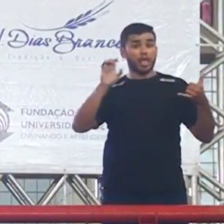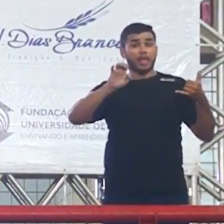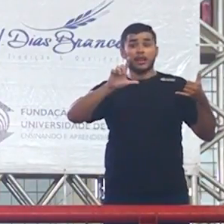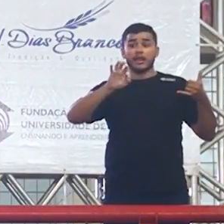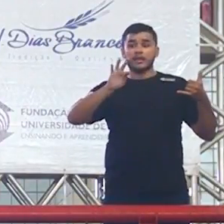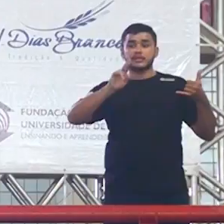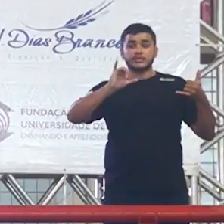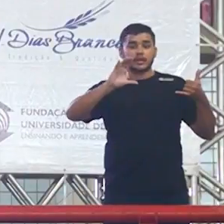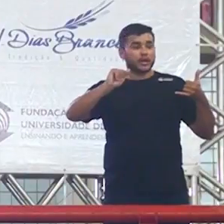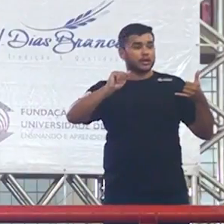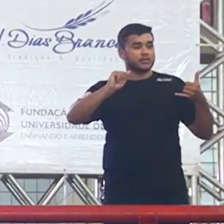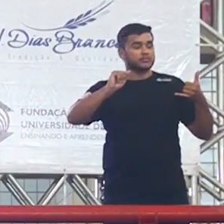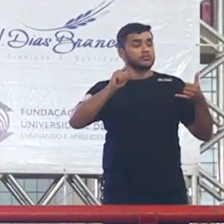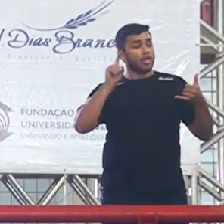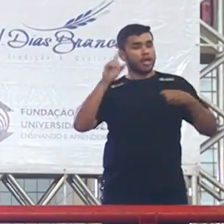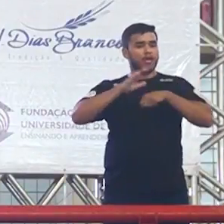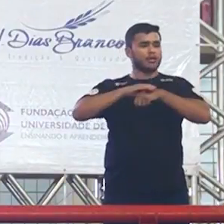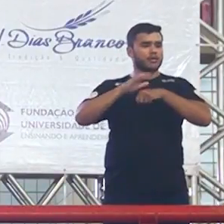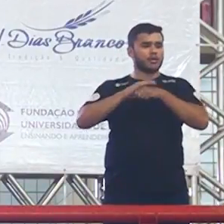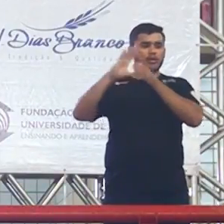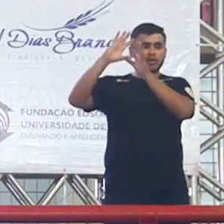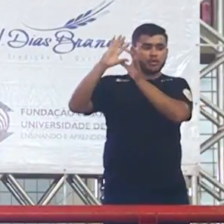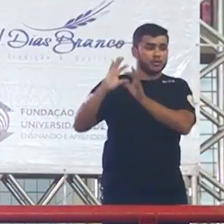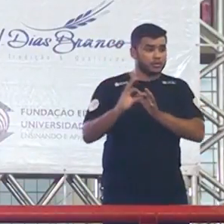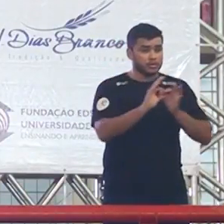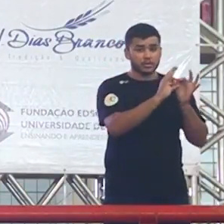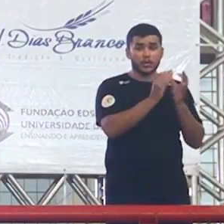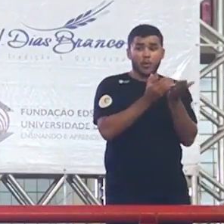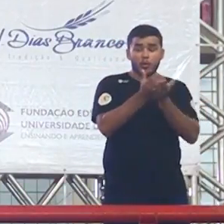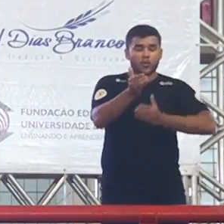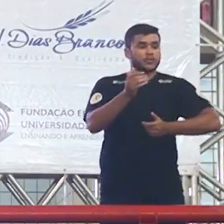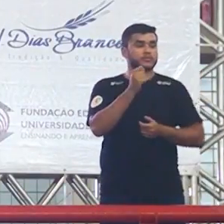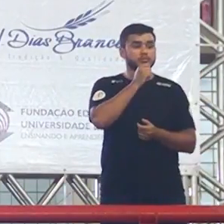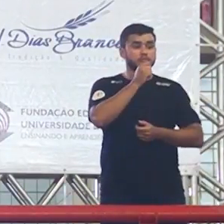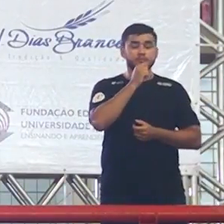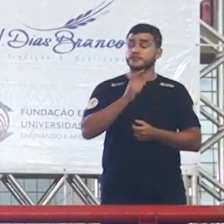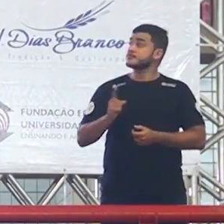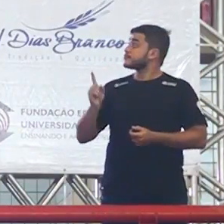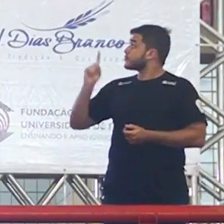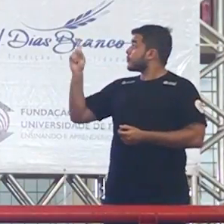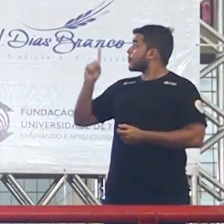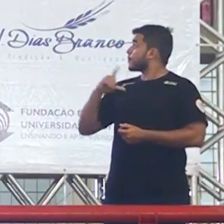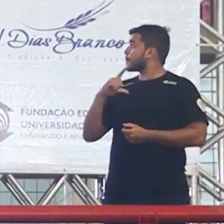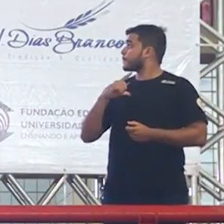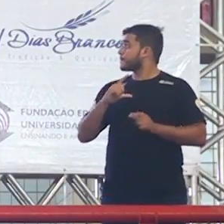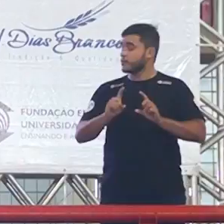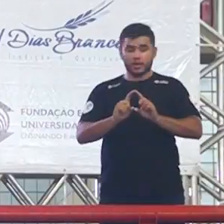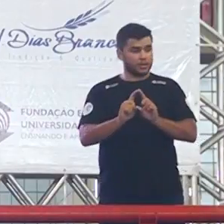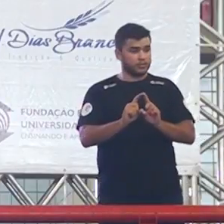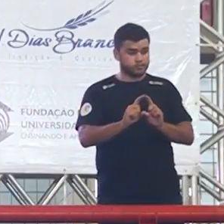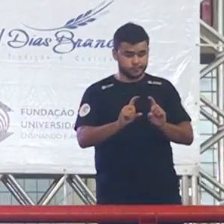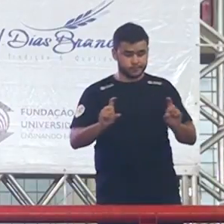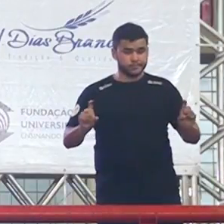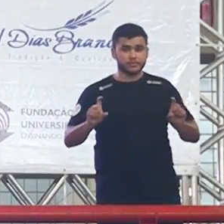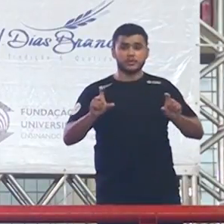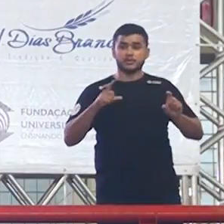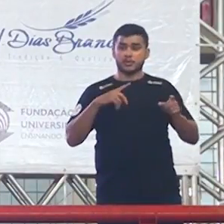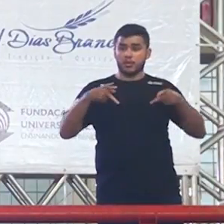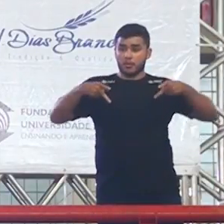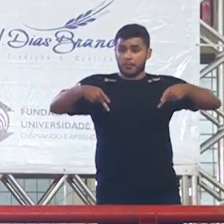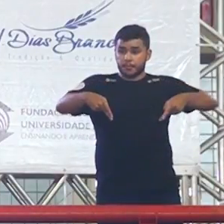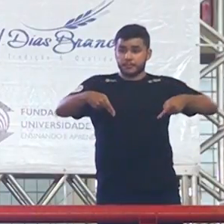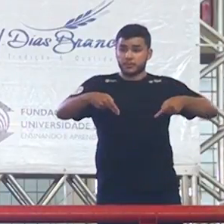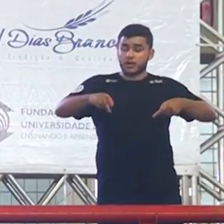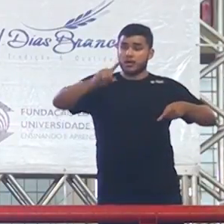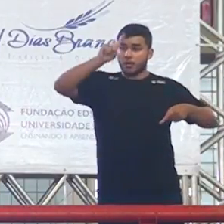A corrente elétrica está passando pela resistência lá embaixo. Olha lá, galera. Tá ou não tá? Tá. A corrente elétrica está passando